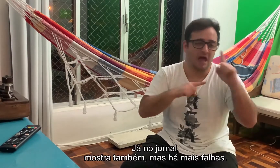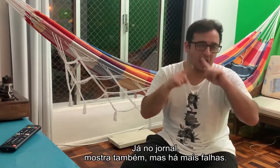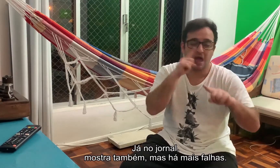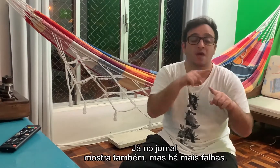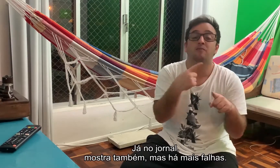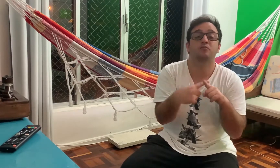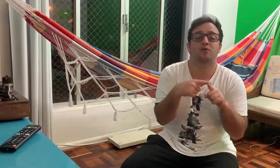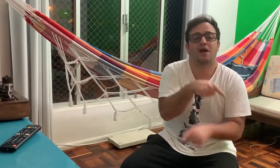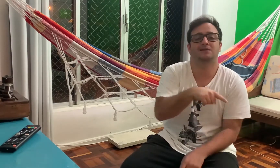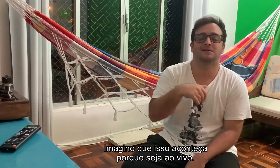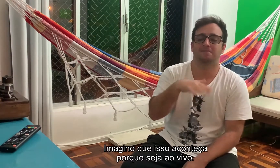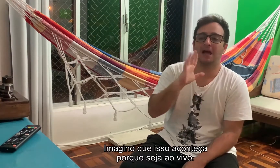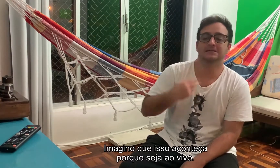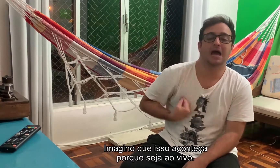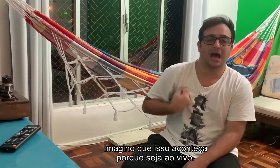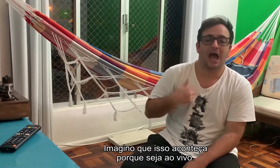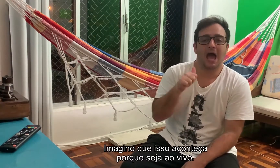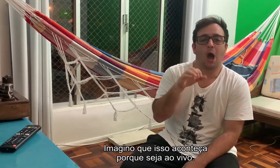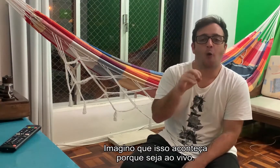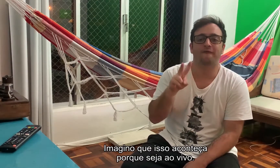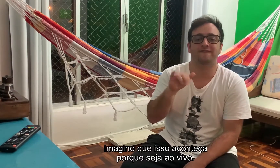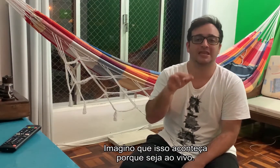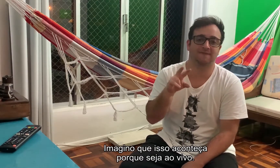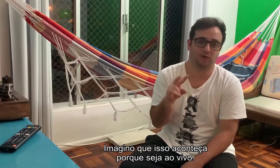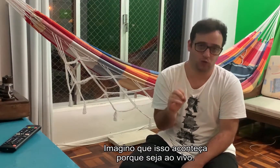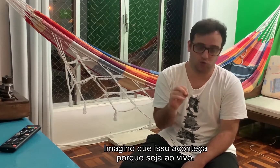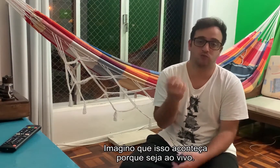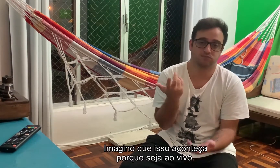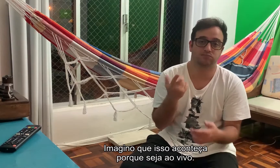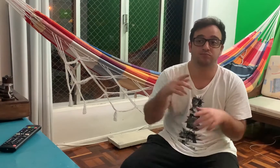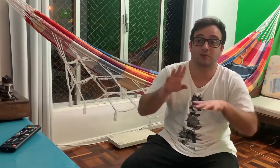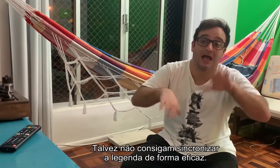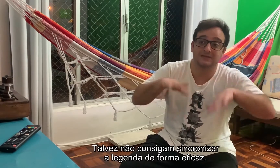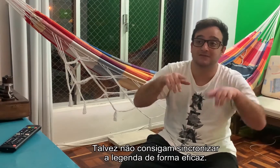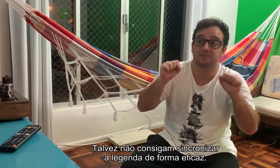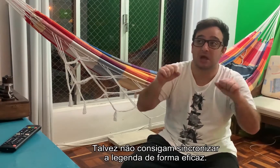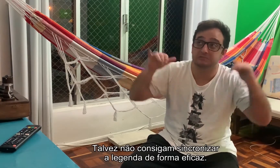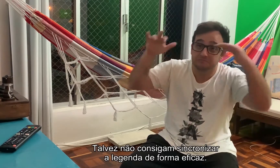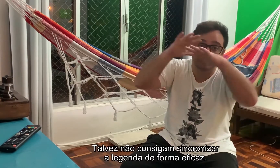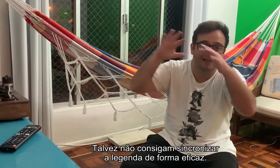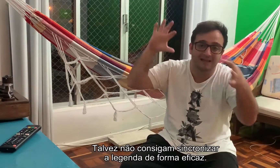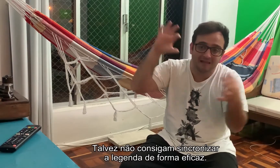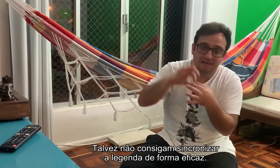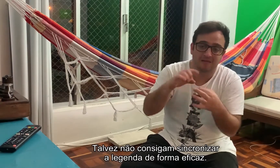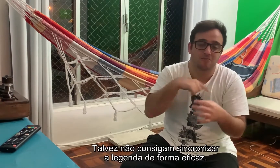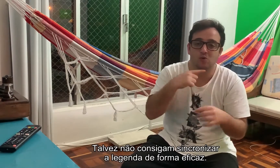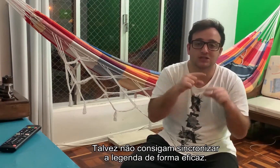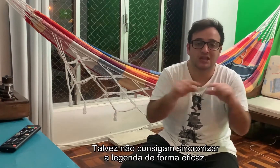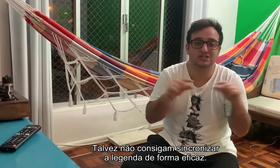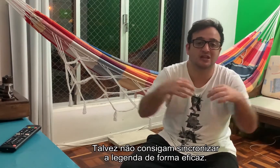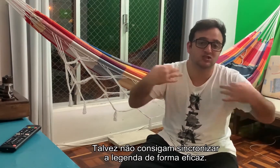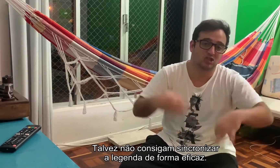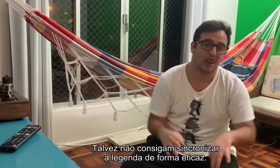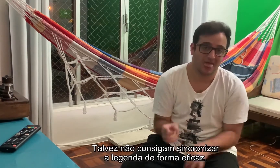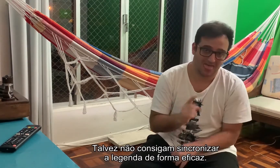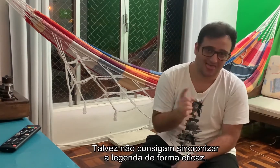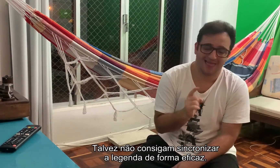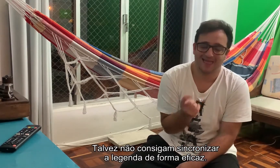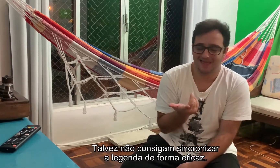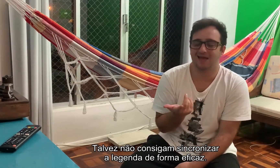também mais a mais falhas Imagino que isso aconteça porque seja ao vivo talvez não consigam sincronizar a legenda